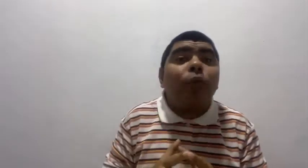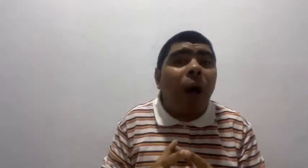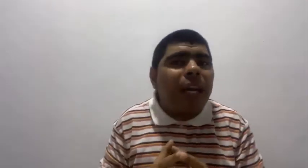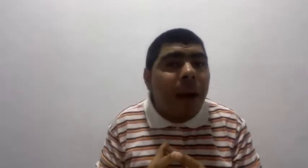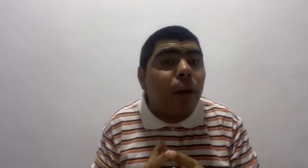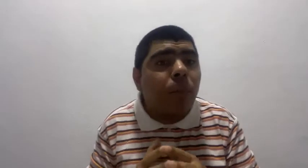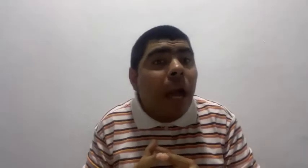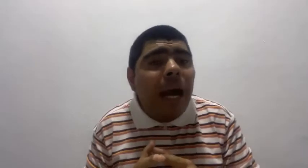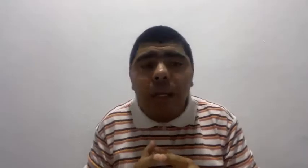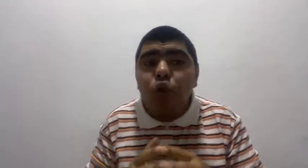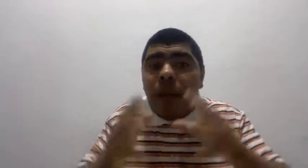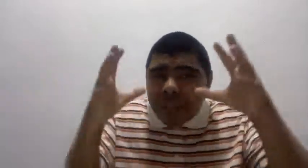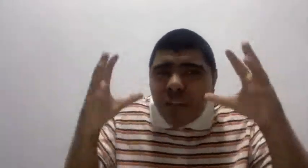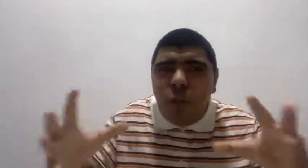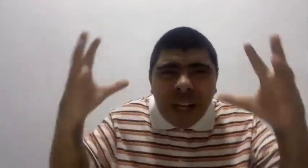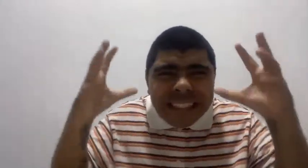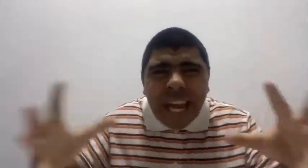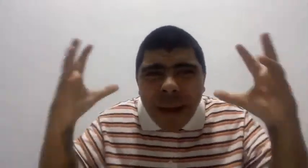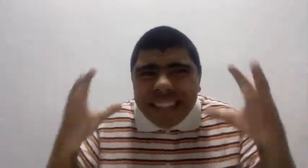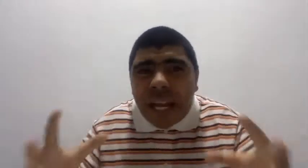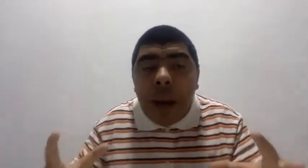espiritual, hermano. Aleluya. Y